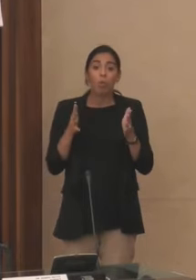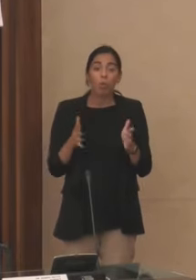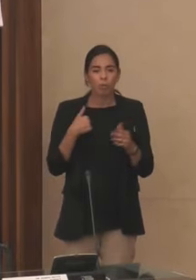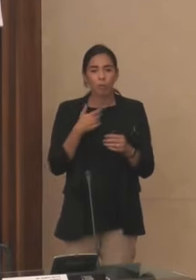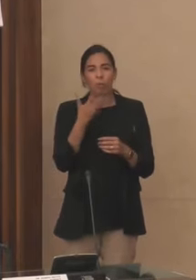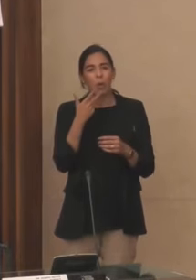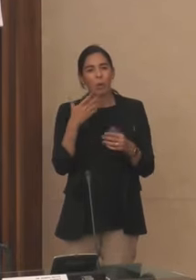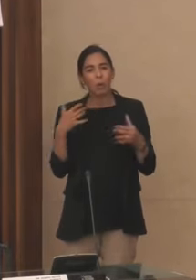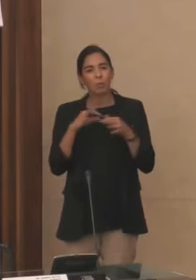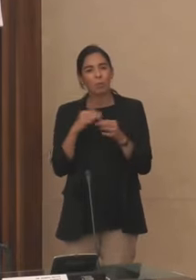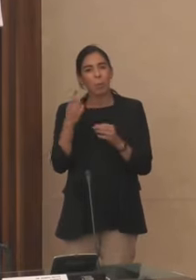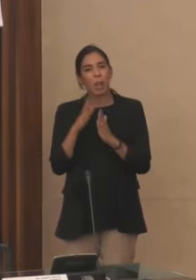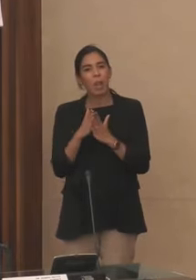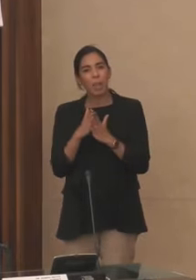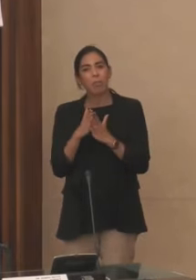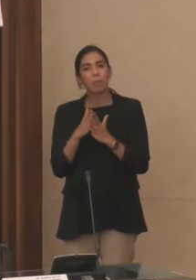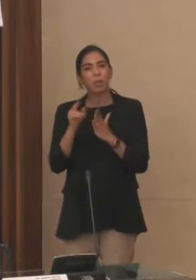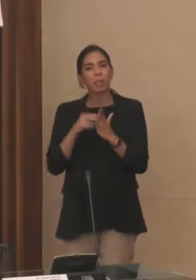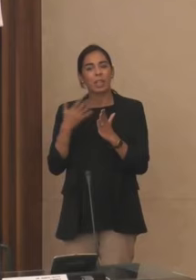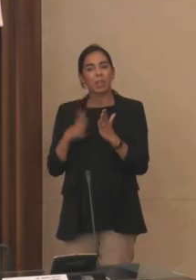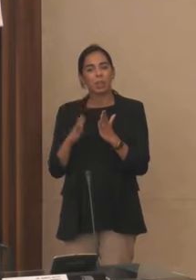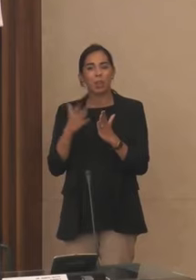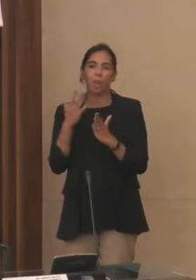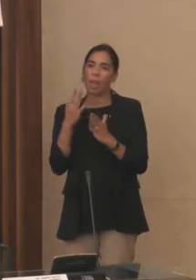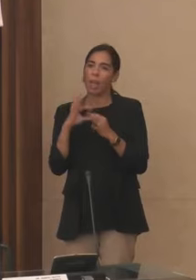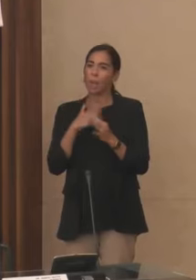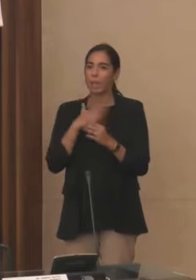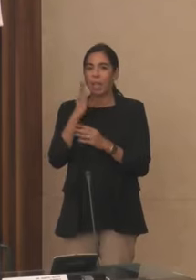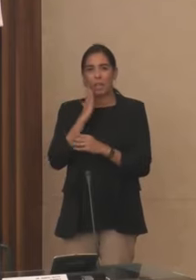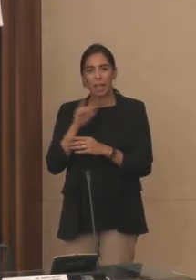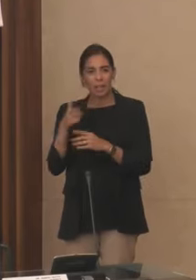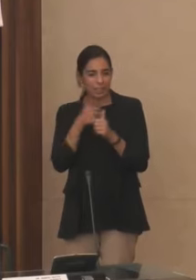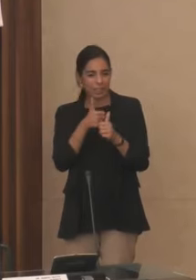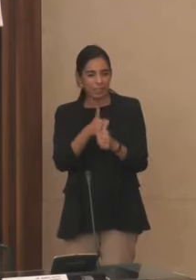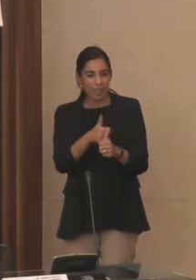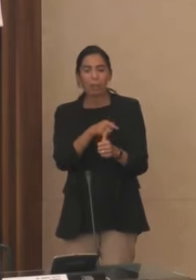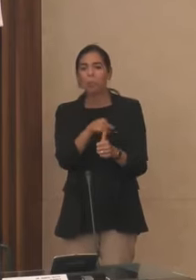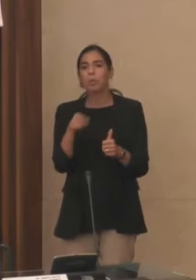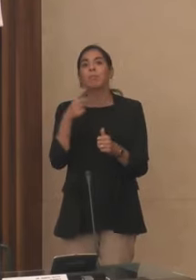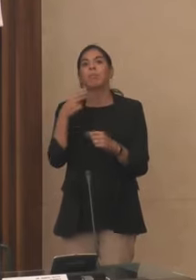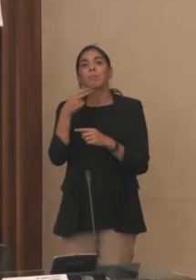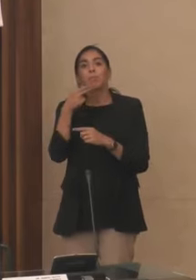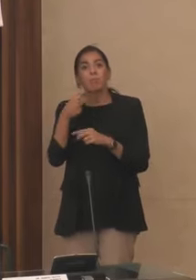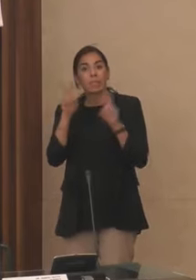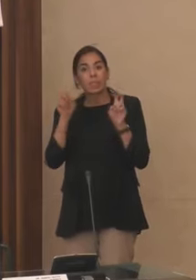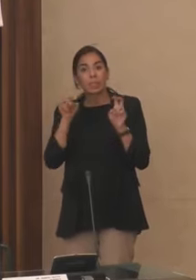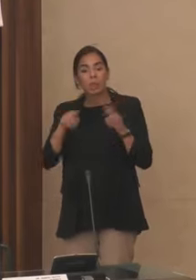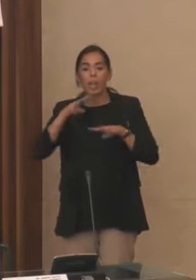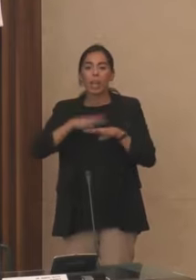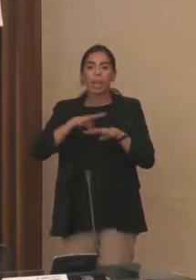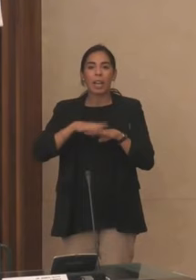libro scritto da una mia cara amica che li ha seguiti, che si chiama La rete del coraggio,